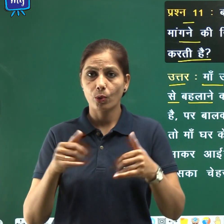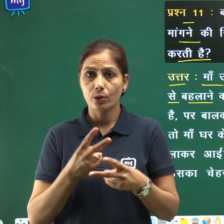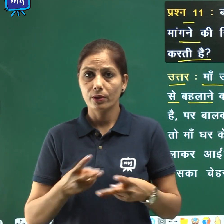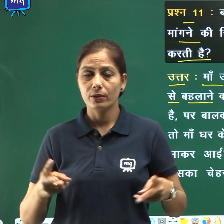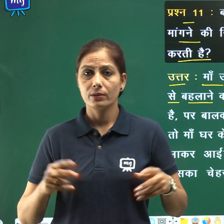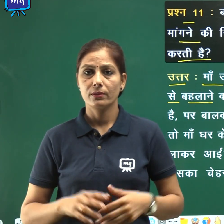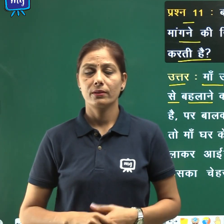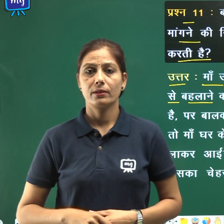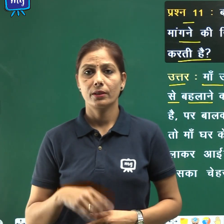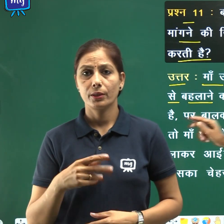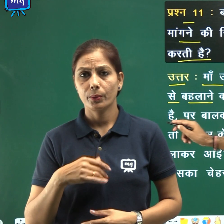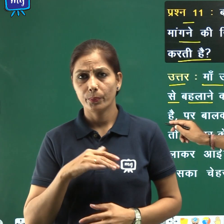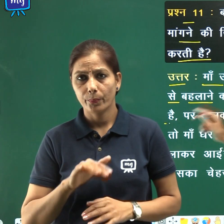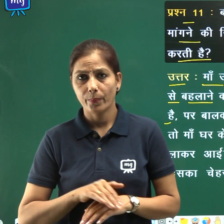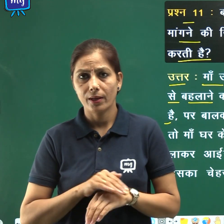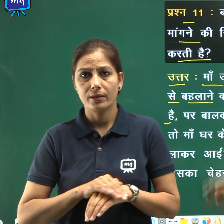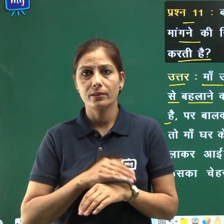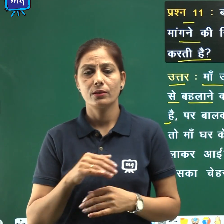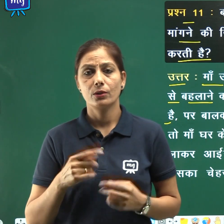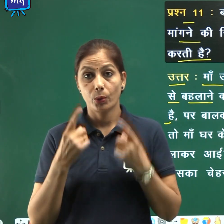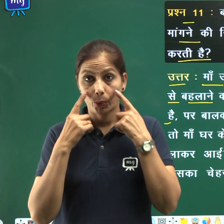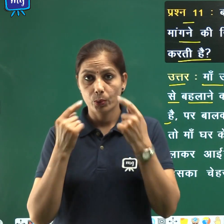बहलाने की कोशिश करती है,